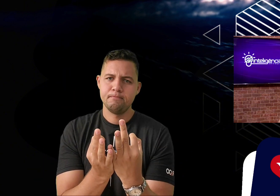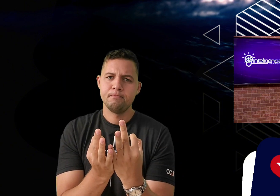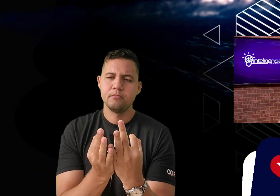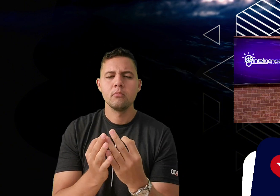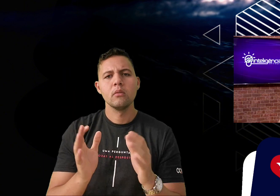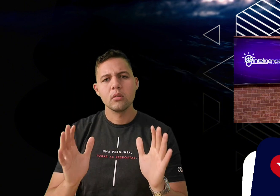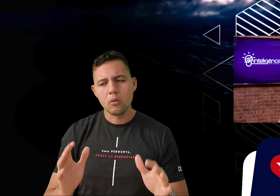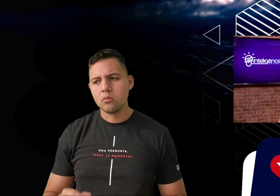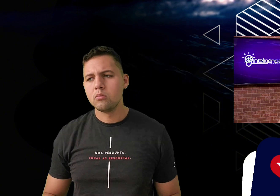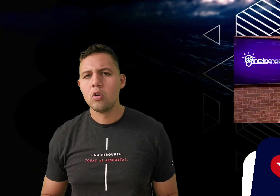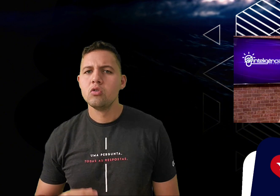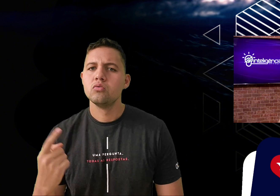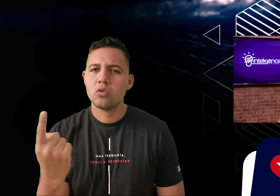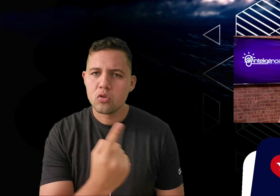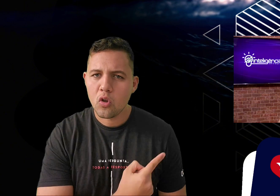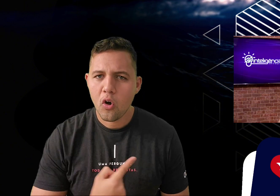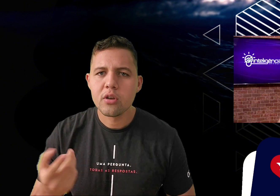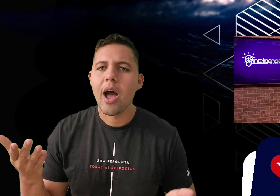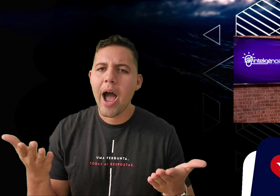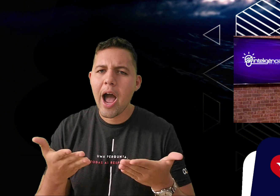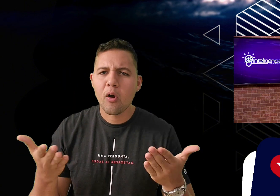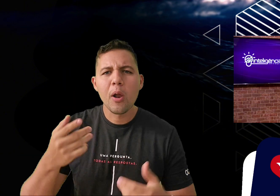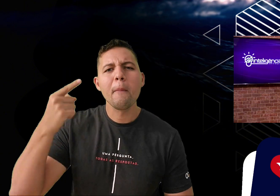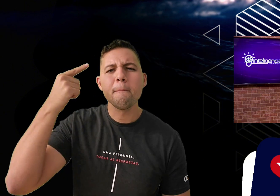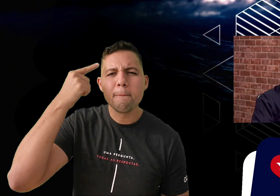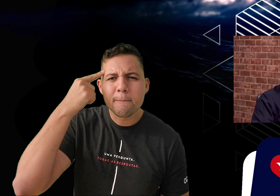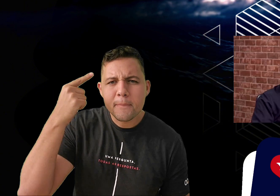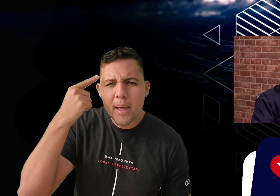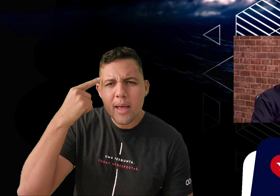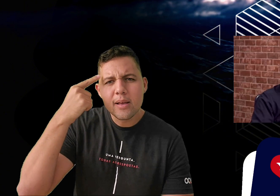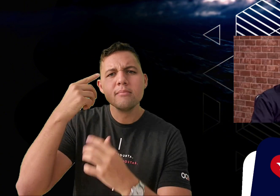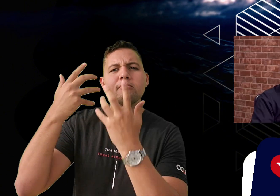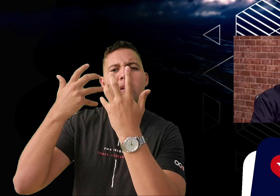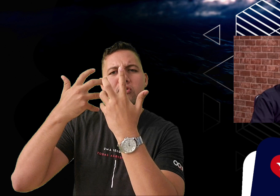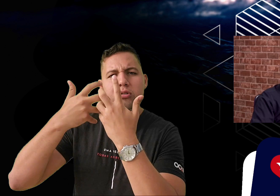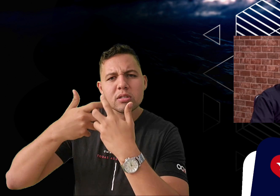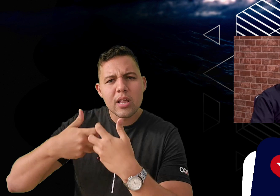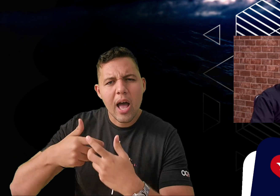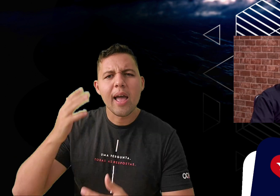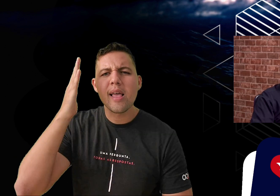não? Vamos entender, preste muita atenção.